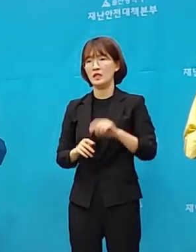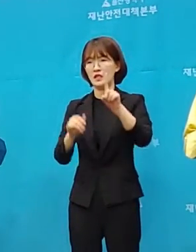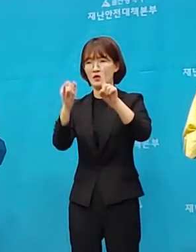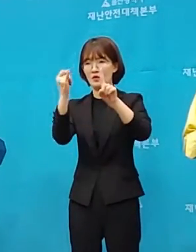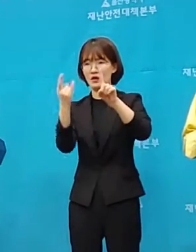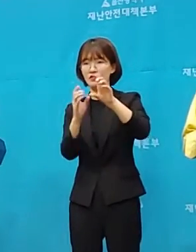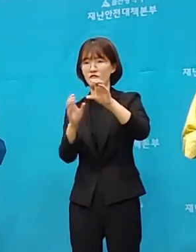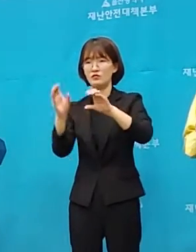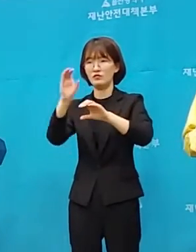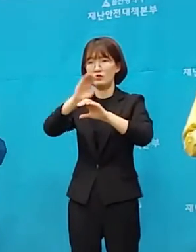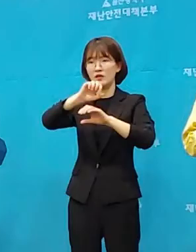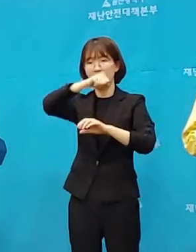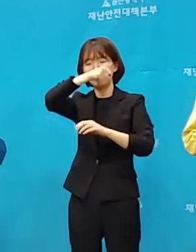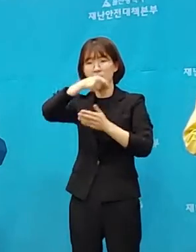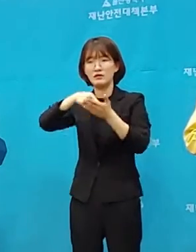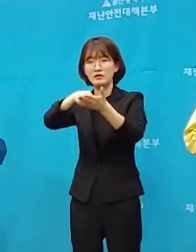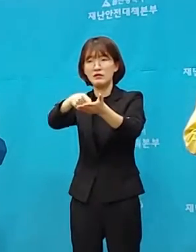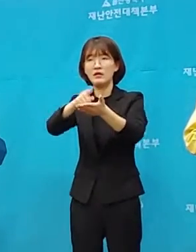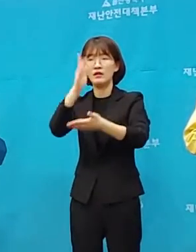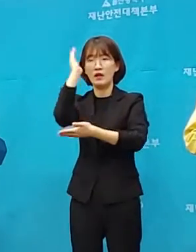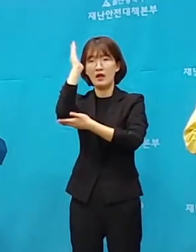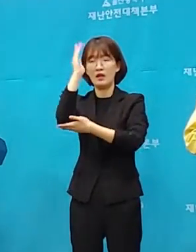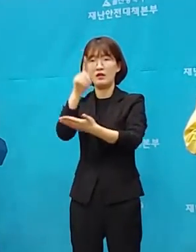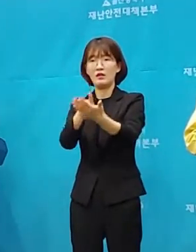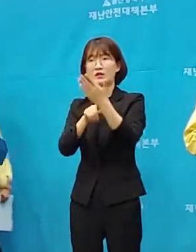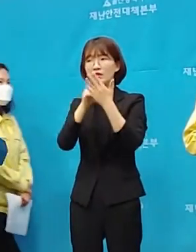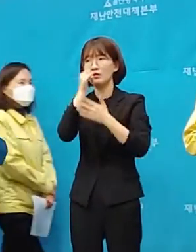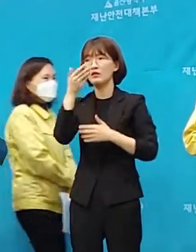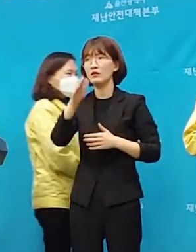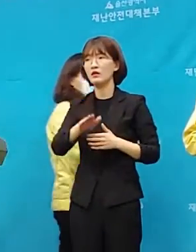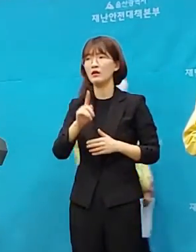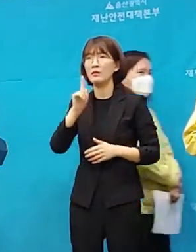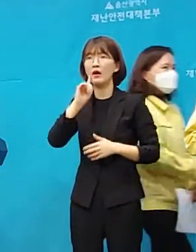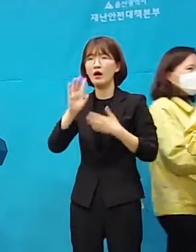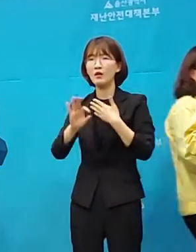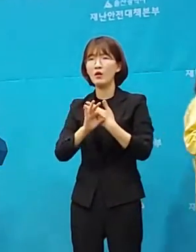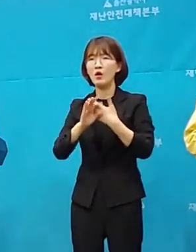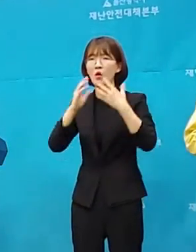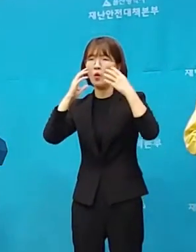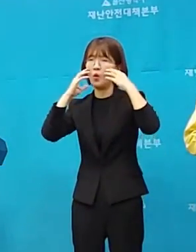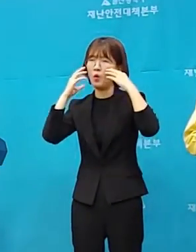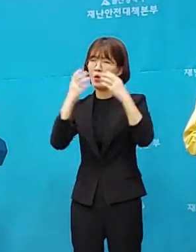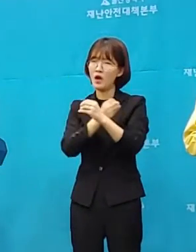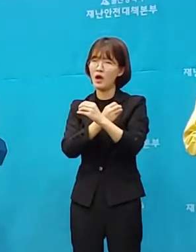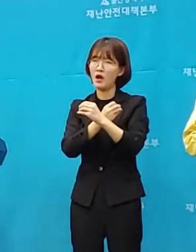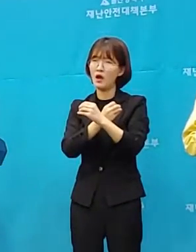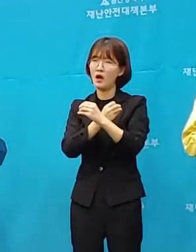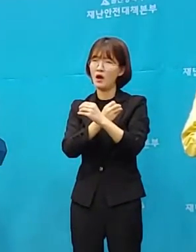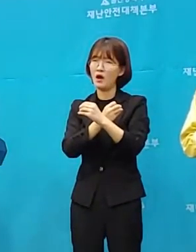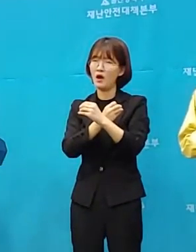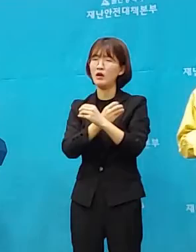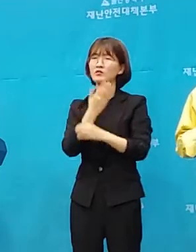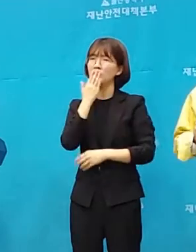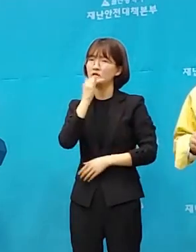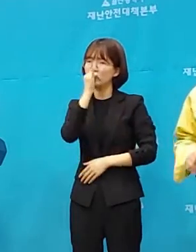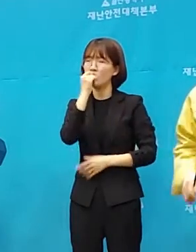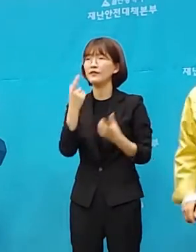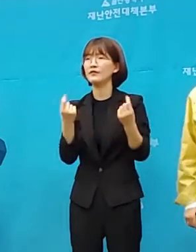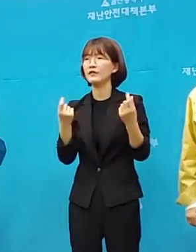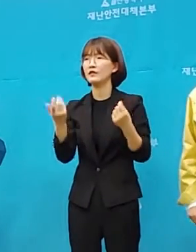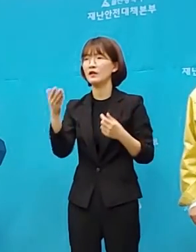추경 예산으로 지금 발표를 하시는데 예, 자칫 이게 잡아놓으면 오해의 소지도 있지 않을까 하는 생각도 드는데